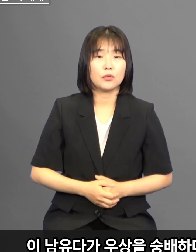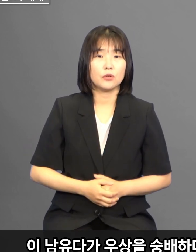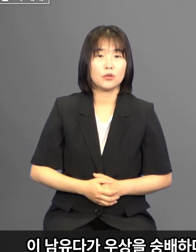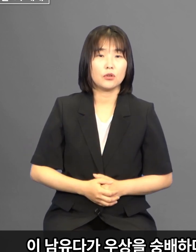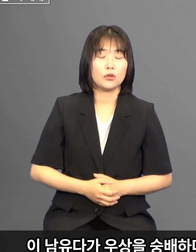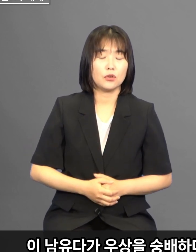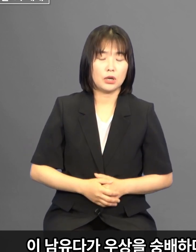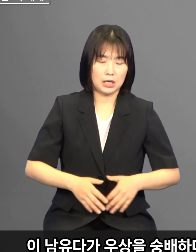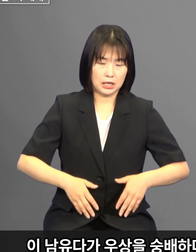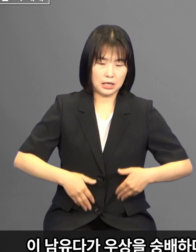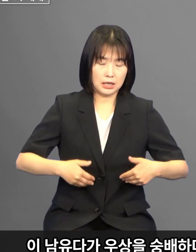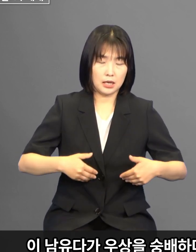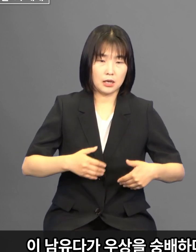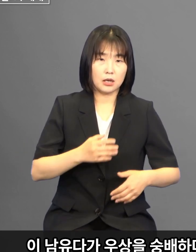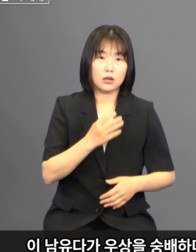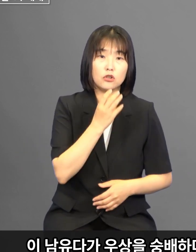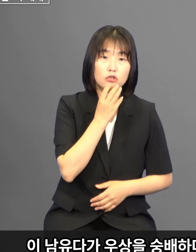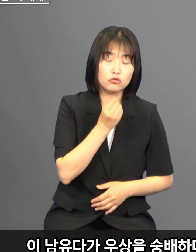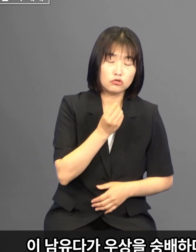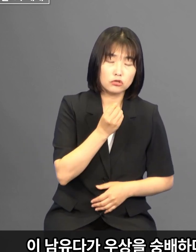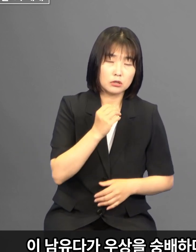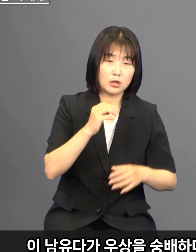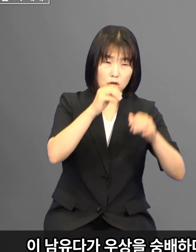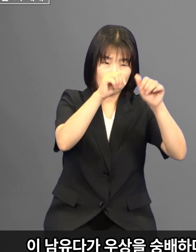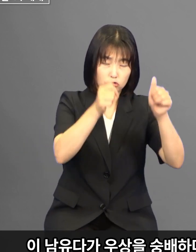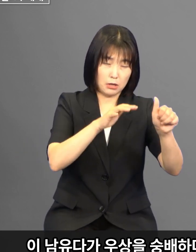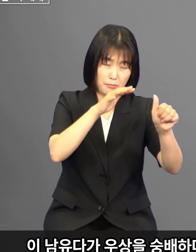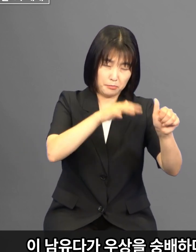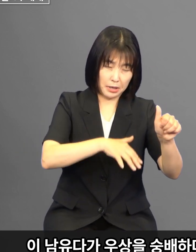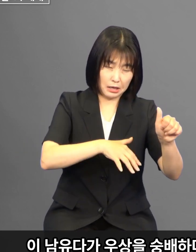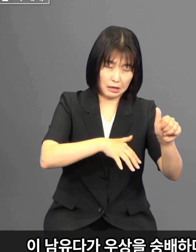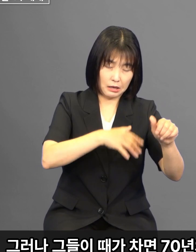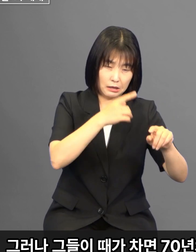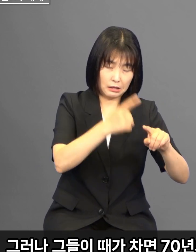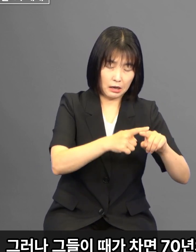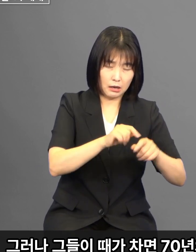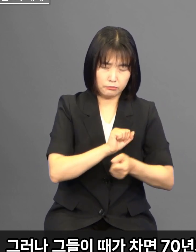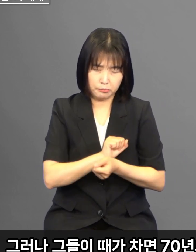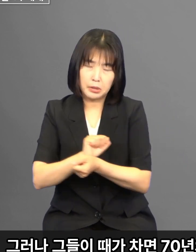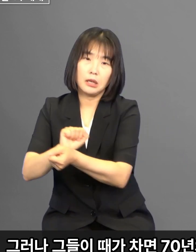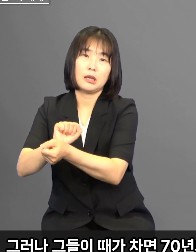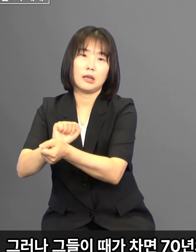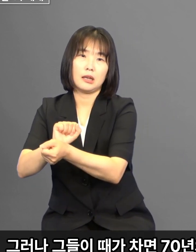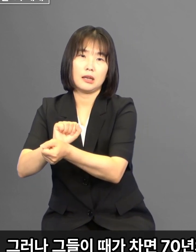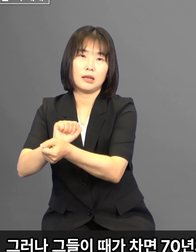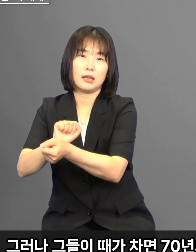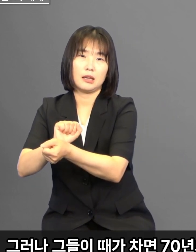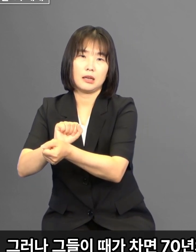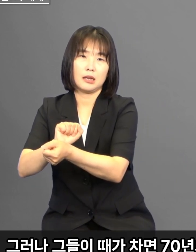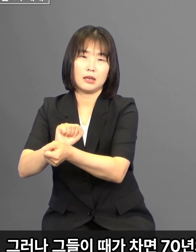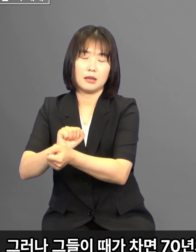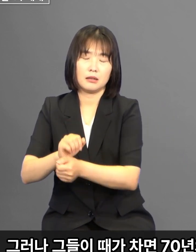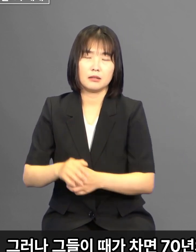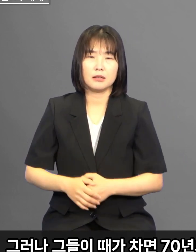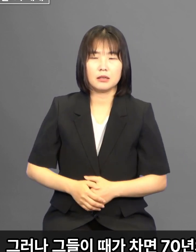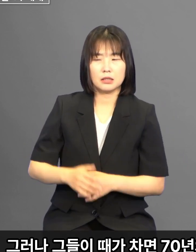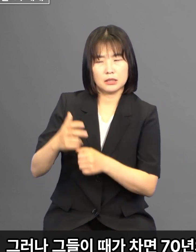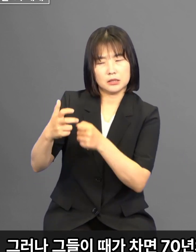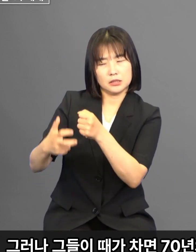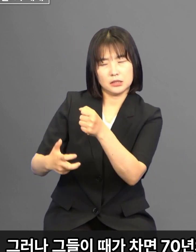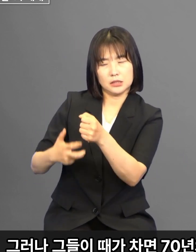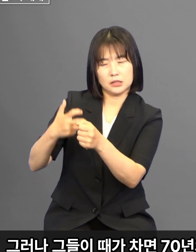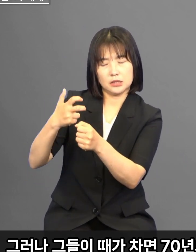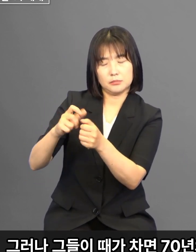우상을 숭배하다가 징계를 받습니다. 포로로 끌려가죠. 그러나 그들이 때가 차면 70년의